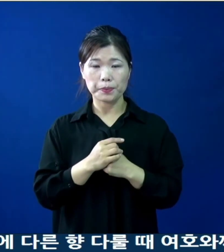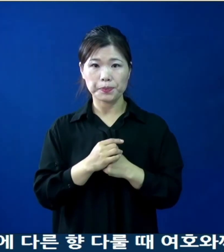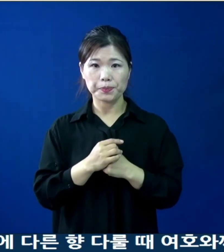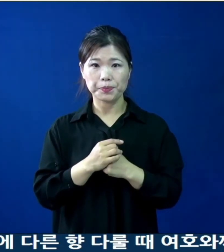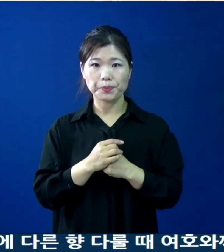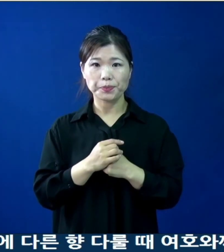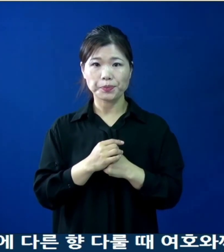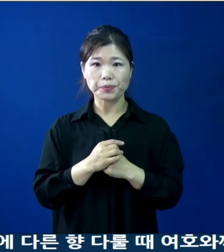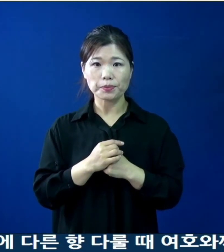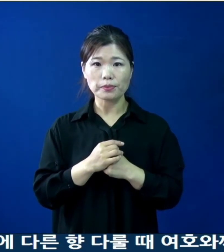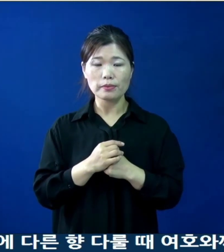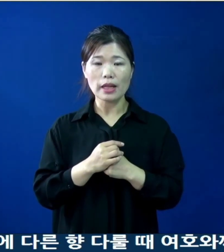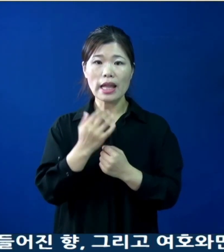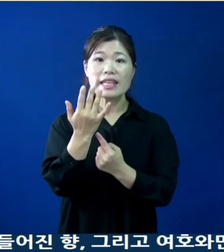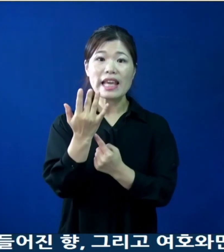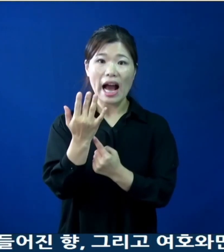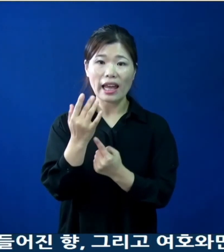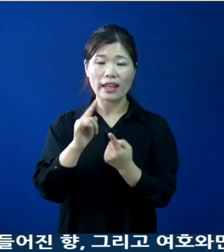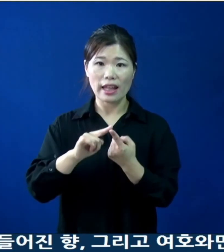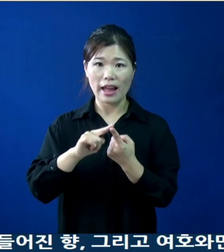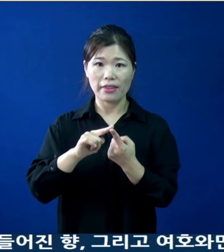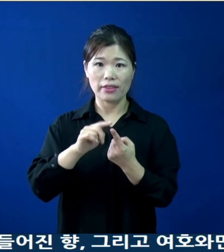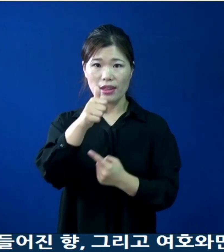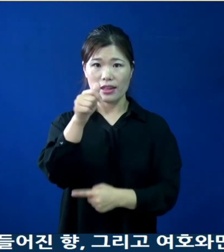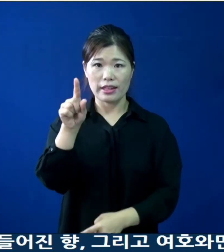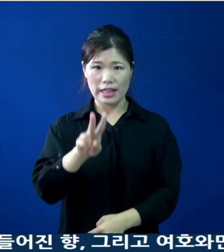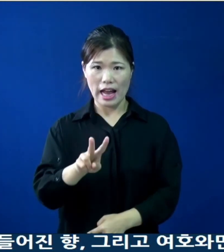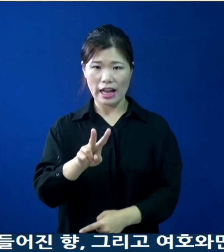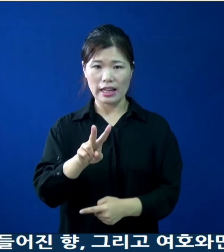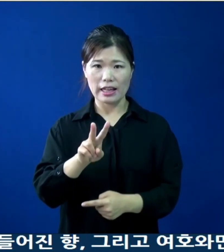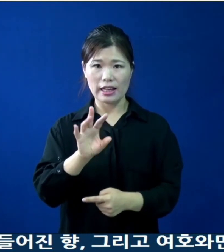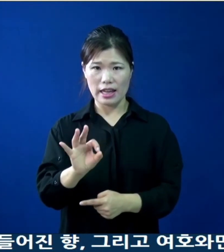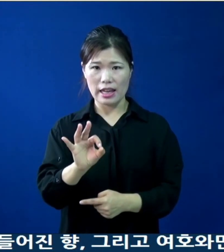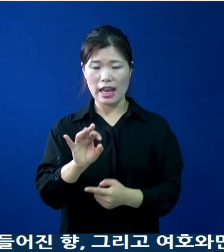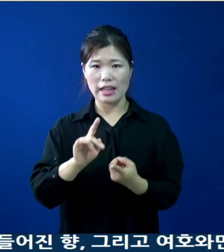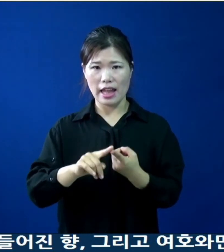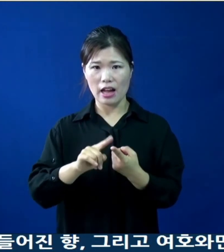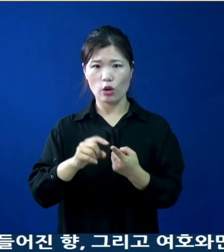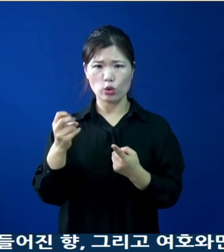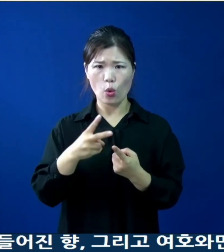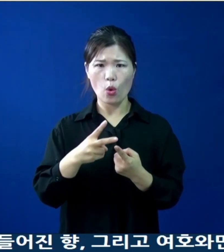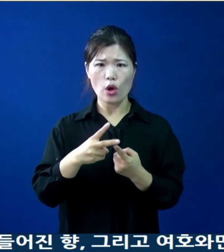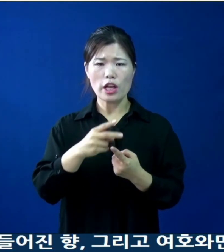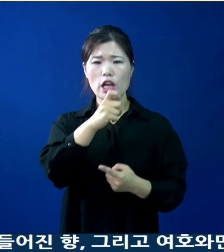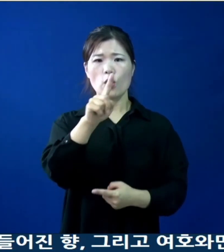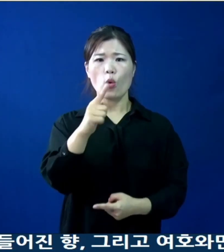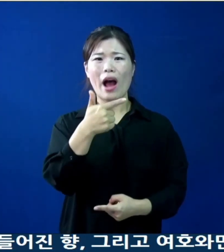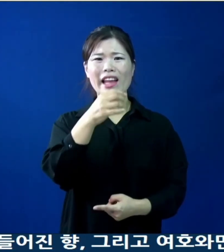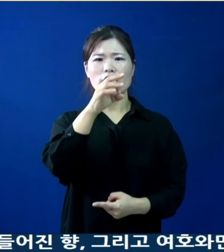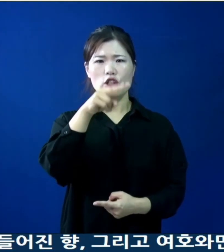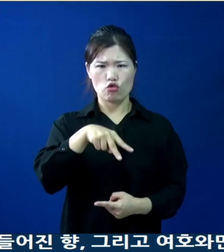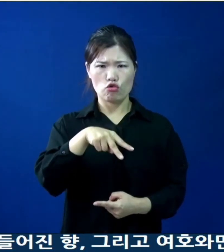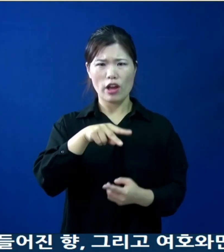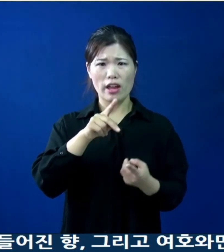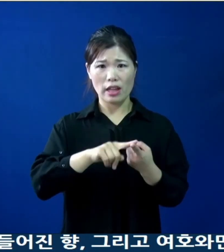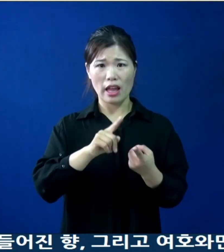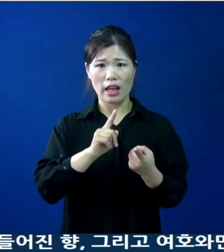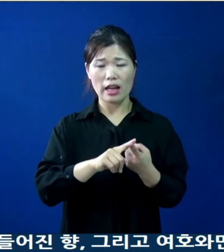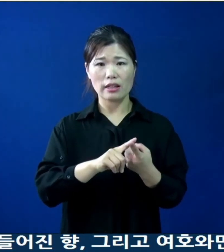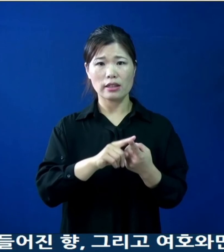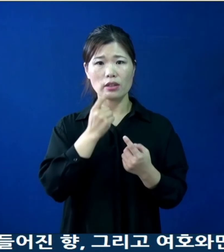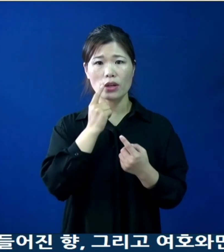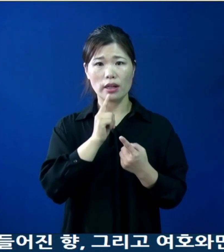이 향에 대한 것뿐만 아니라 관유에 관한 가르침도 있습니다. 이 기름에 대한